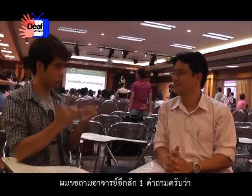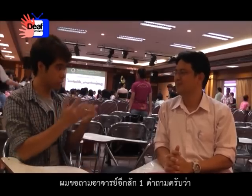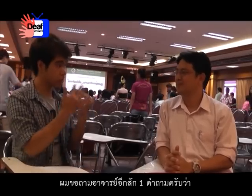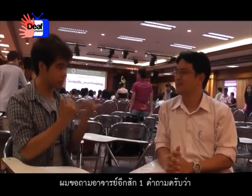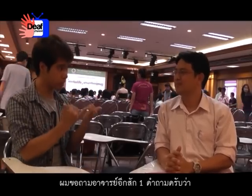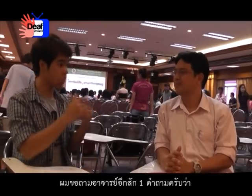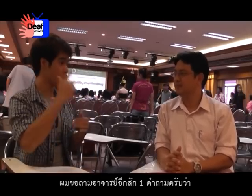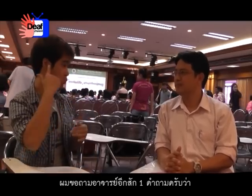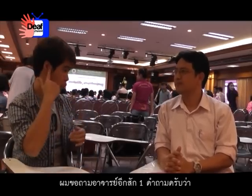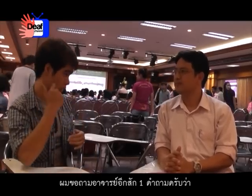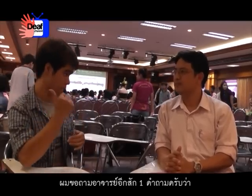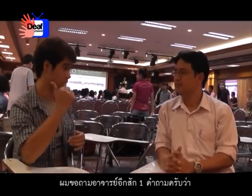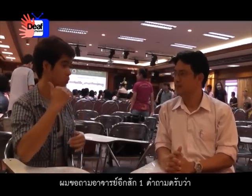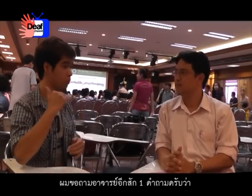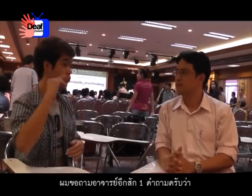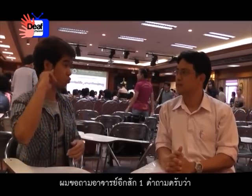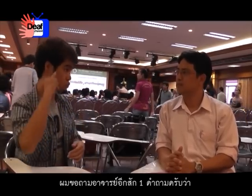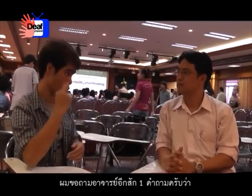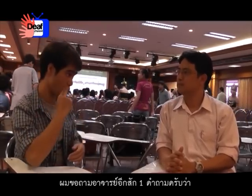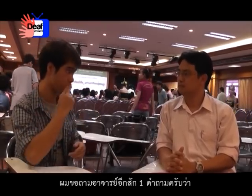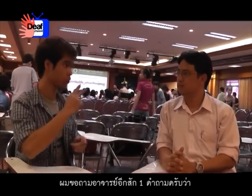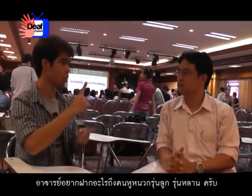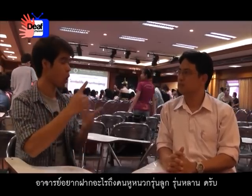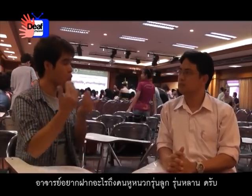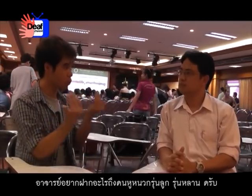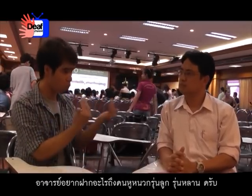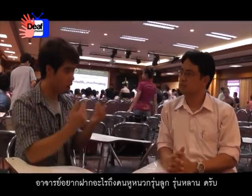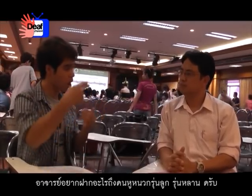ก็ผมขอถามอาจารย์อีกสักหนึ่งคำถามแล้วกันนะคะว่าอาจารย์เนี่ยอย